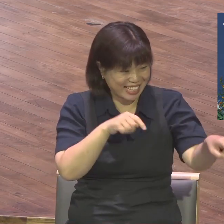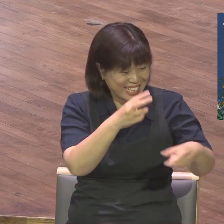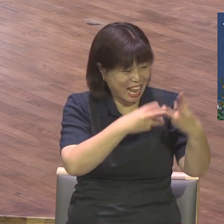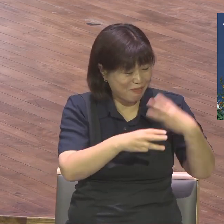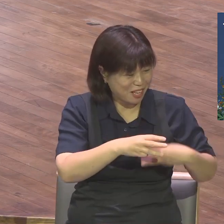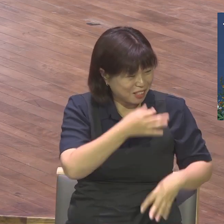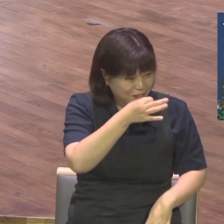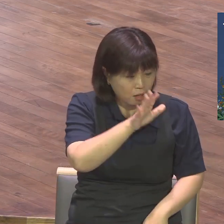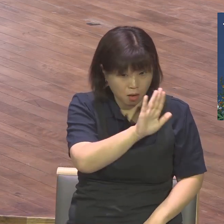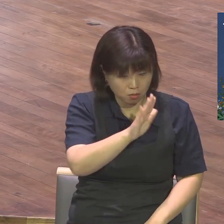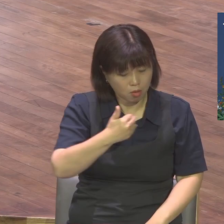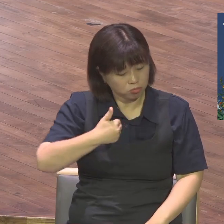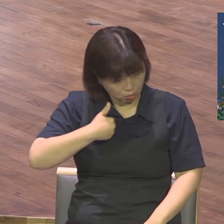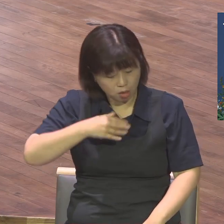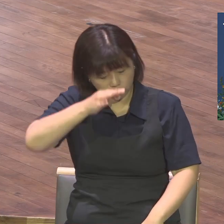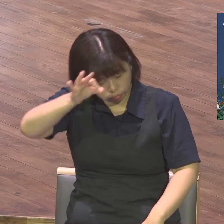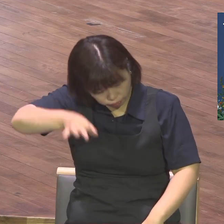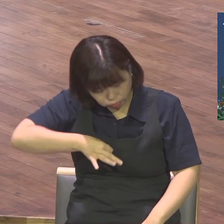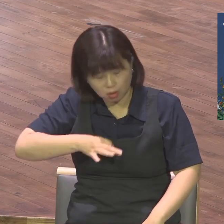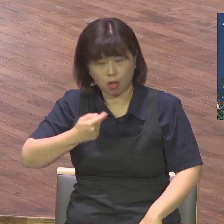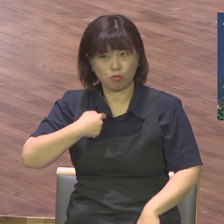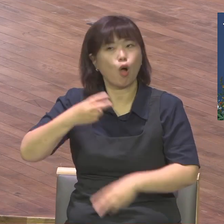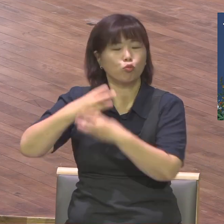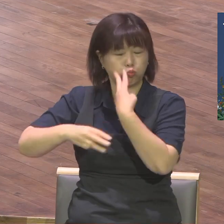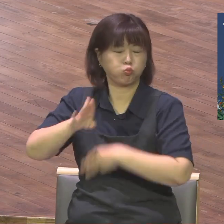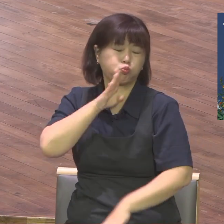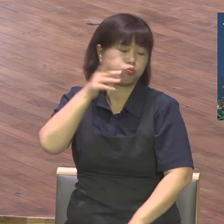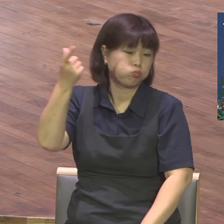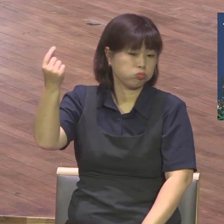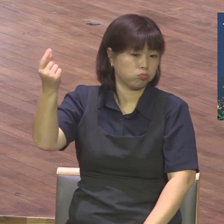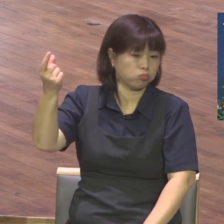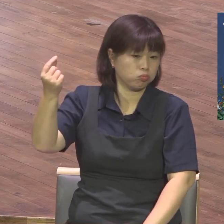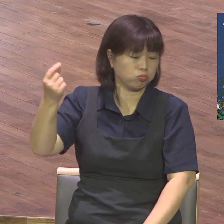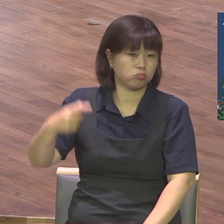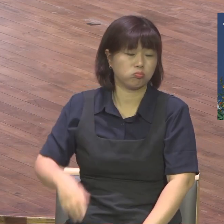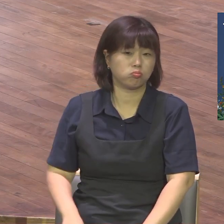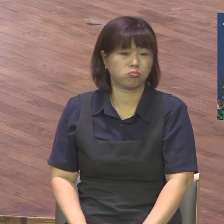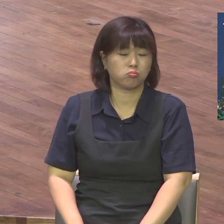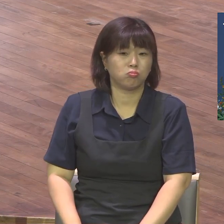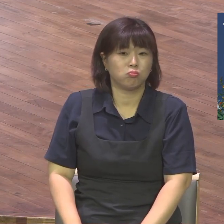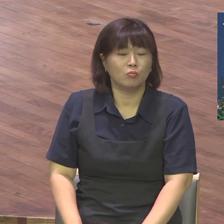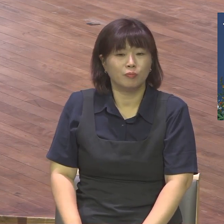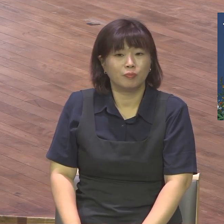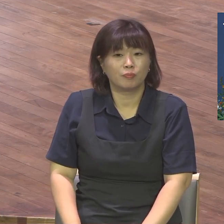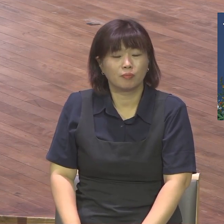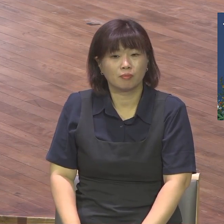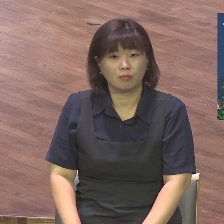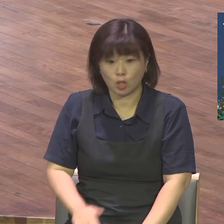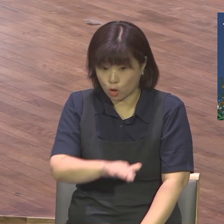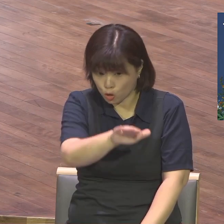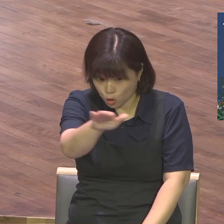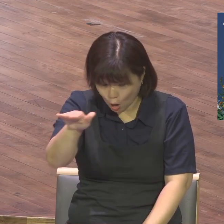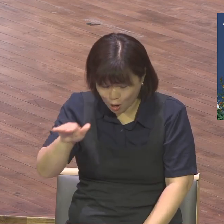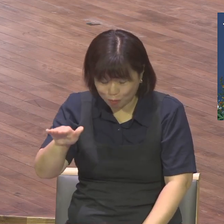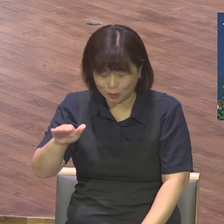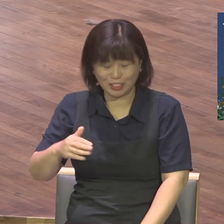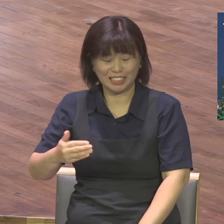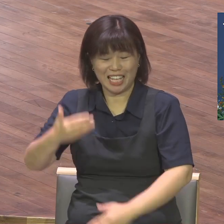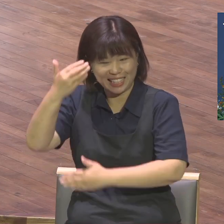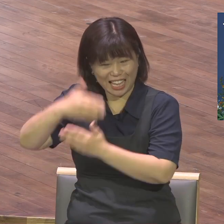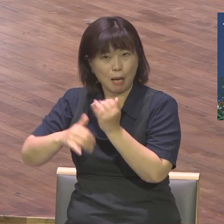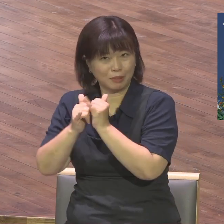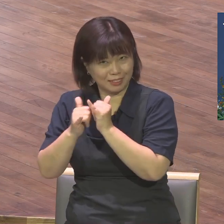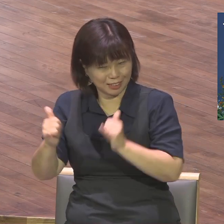그 그루터기로서의 정체성을 분명히 하고 영적 영향을 입혀나 가는 그리 세상의 변화시키나 가는 주역되기를